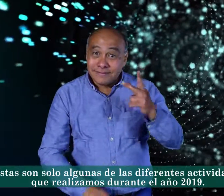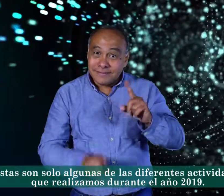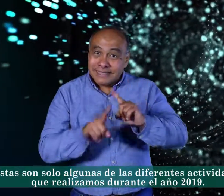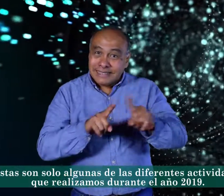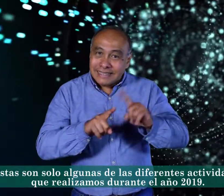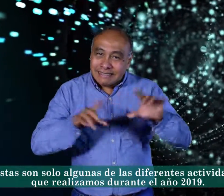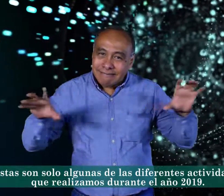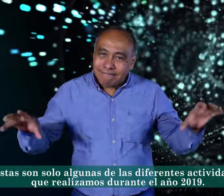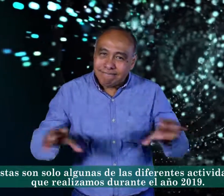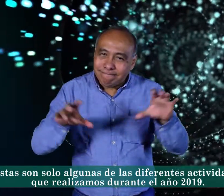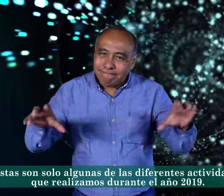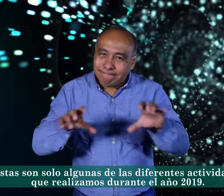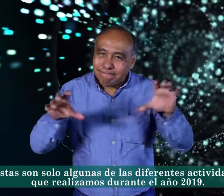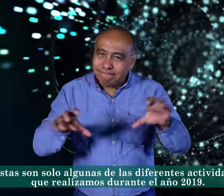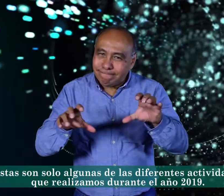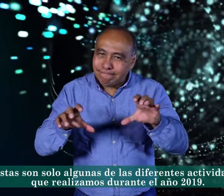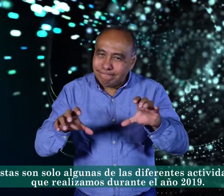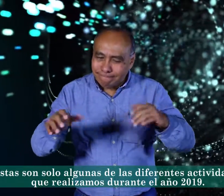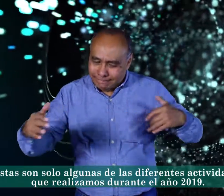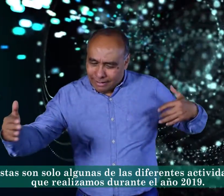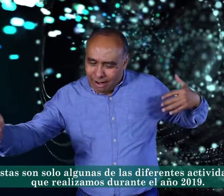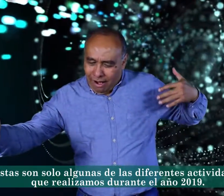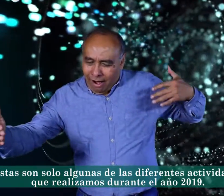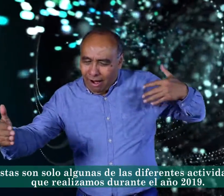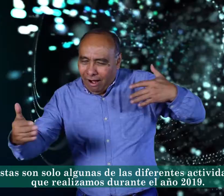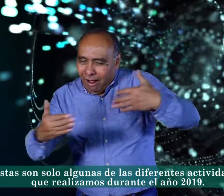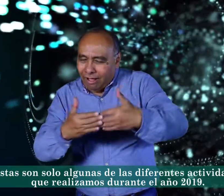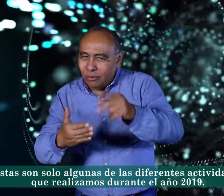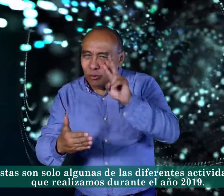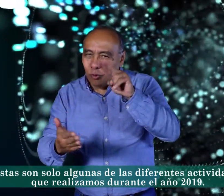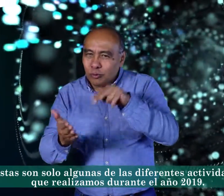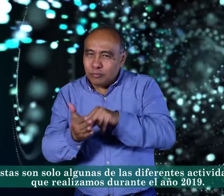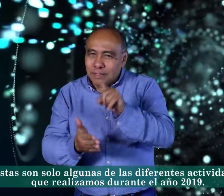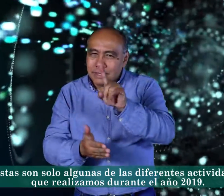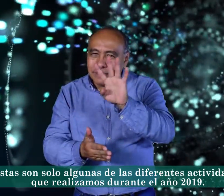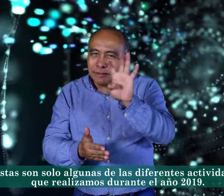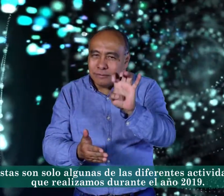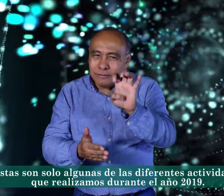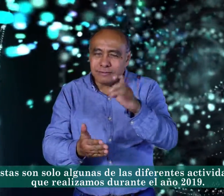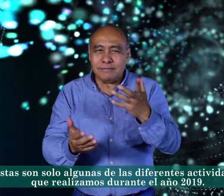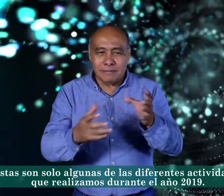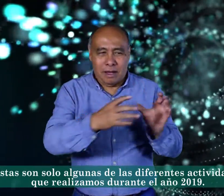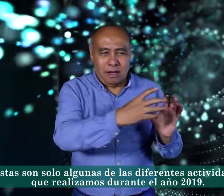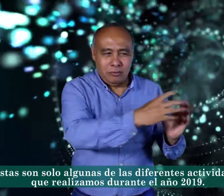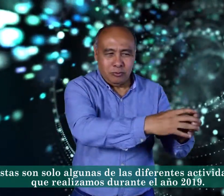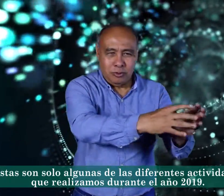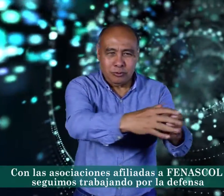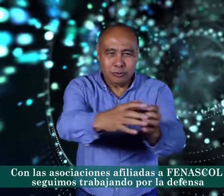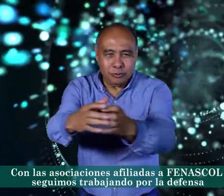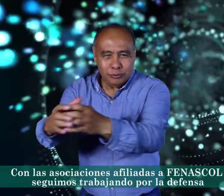Estas son solo algunas de las diferentes actividades que realizamos durante el año 2019.